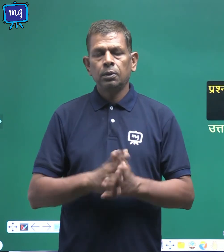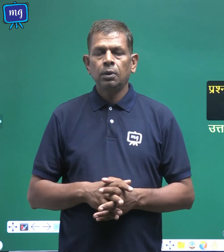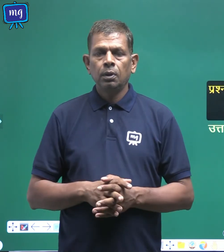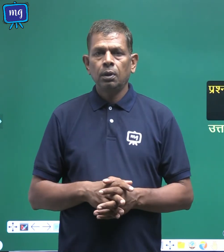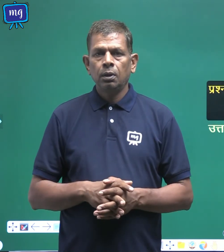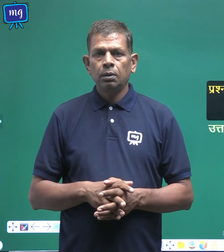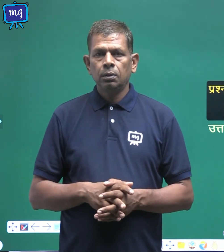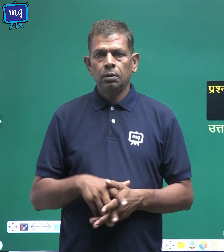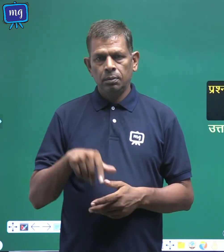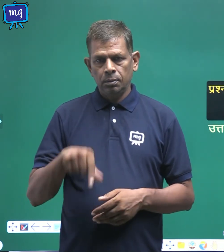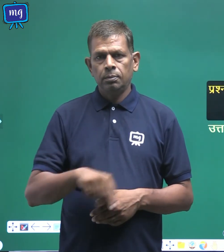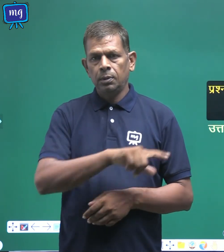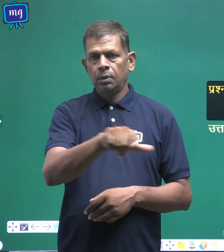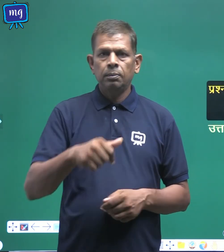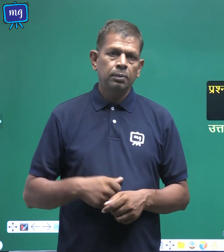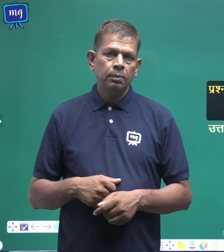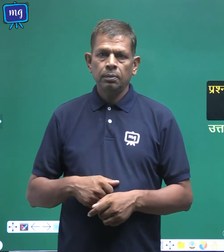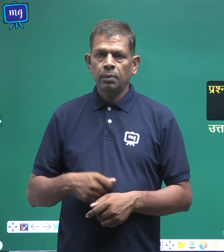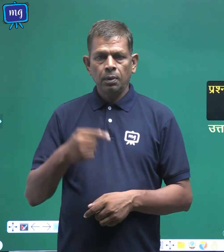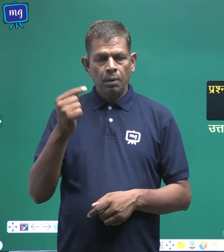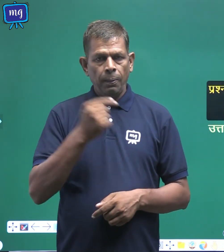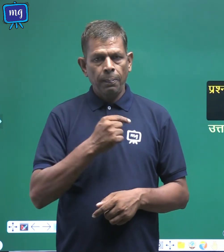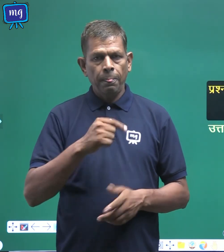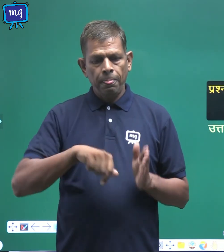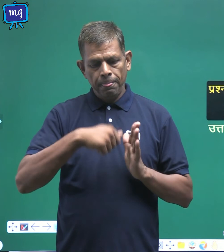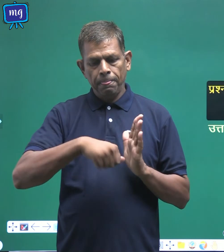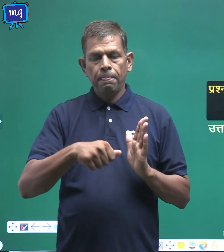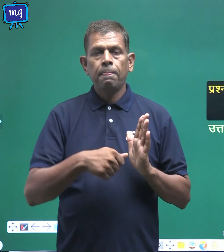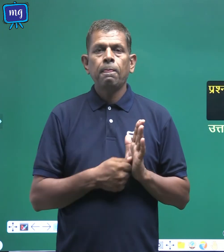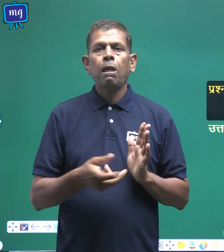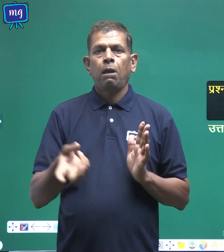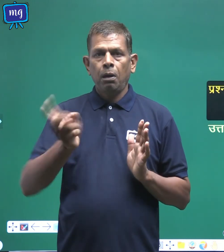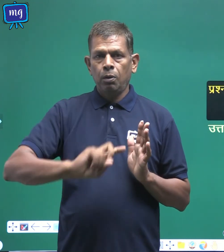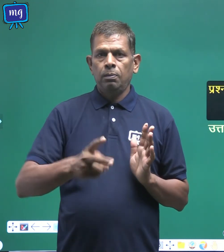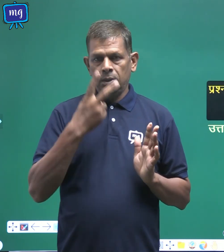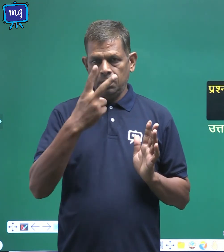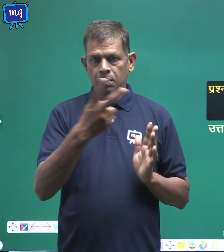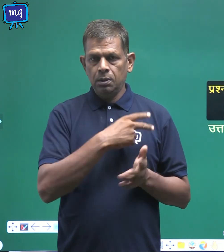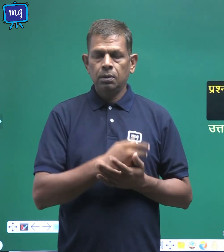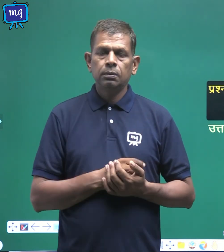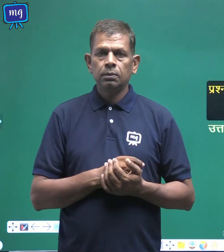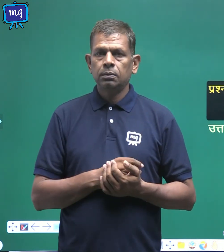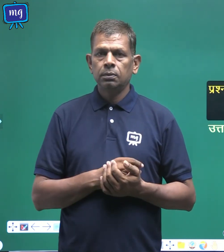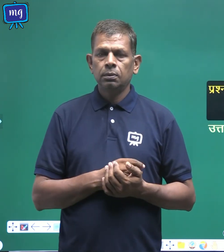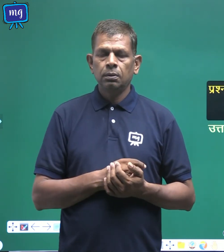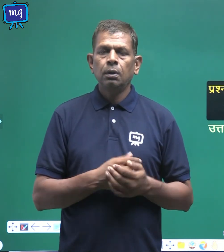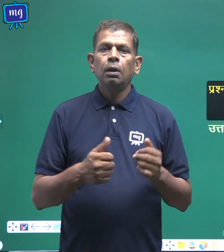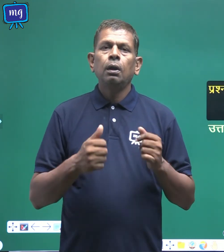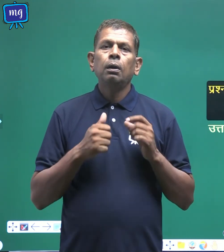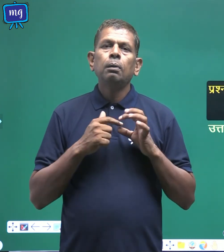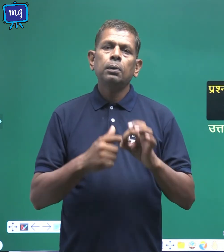है। अब आप इस वीडियो को दोबारा देखना, प्रश्न